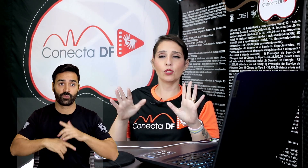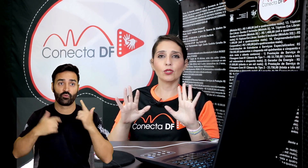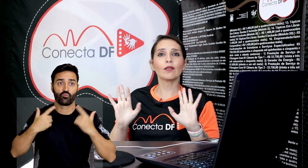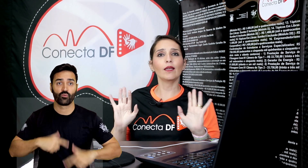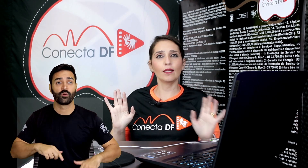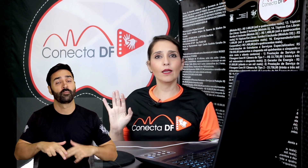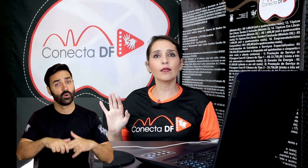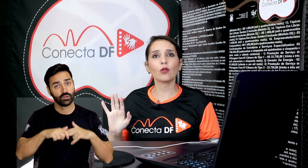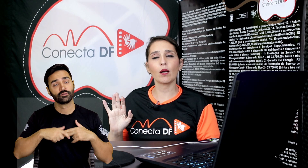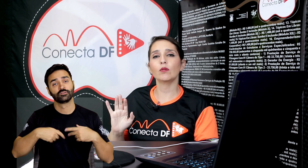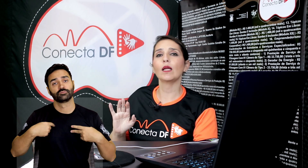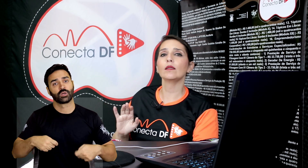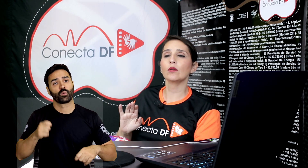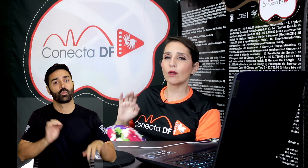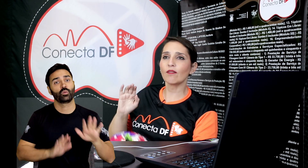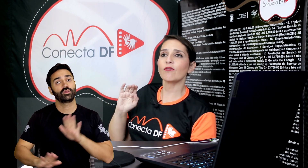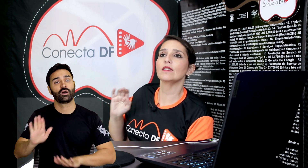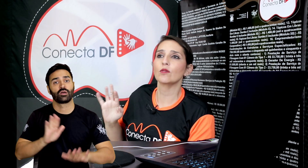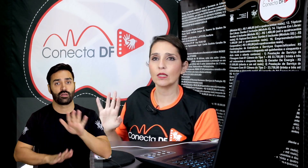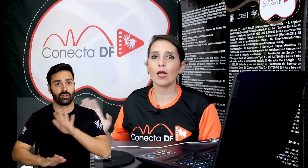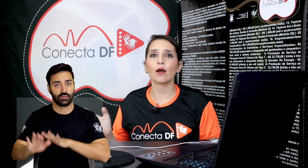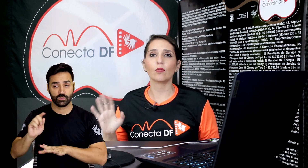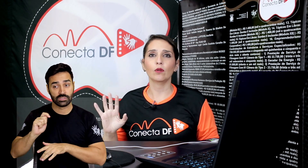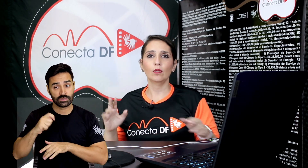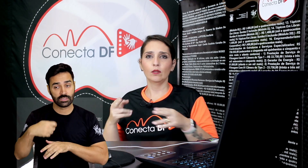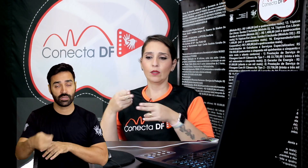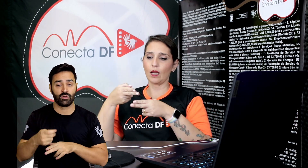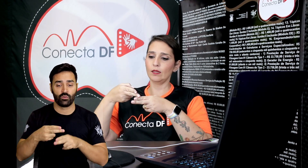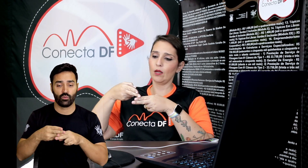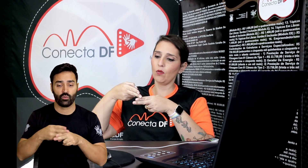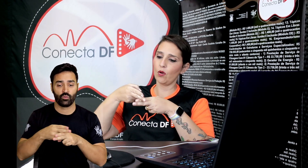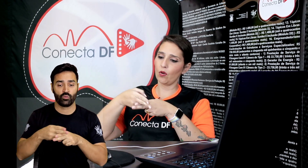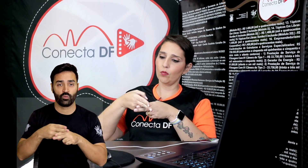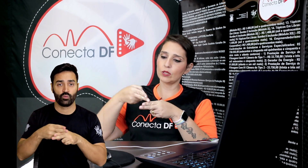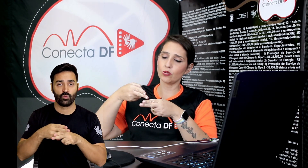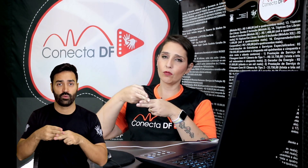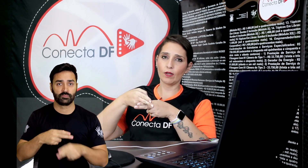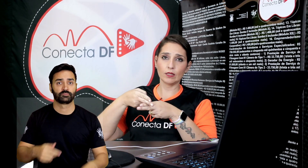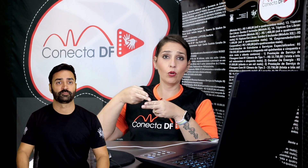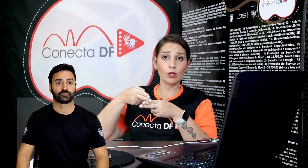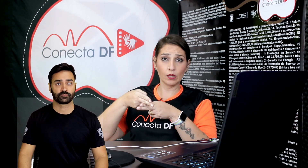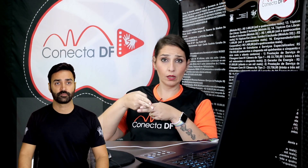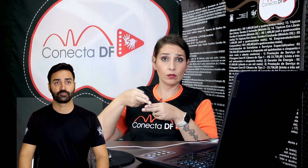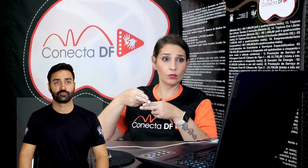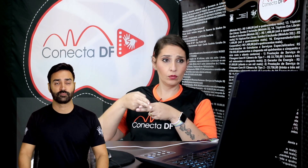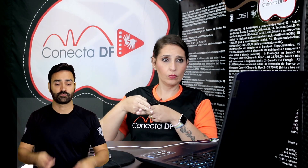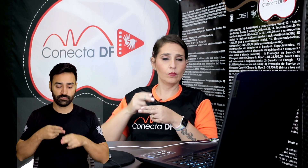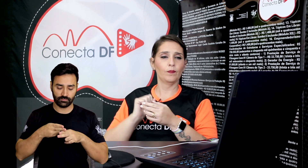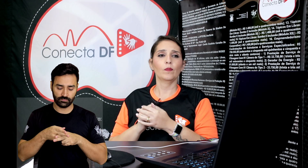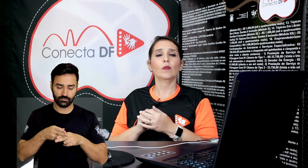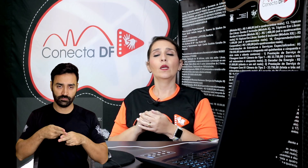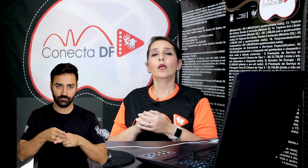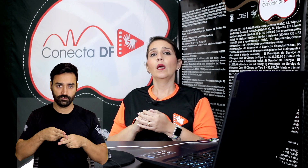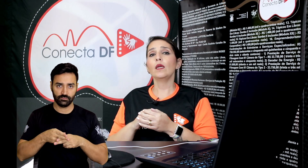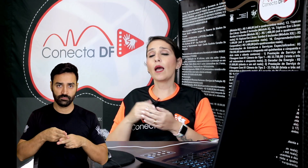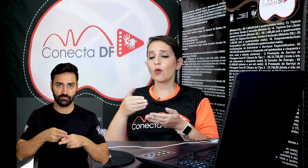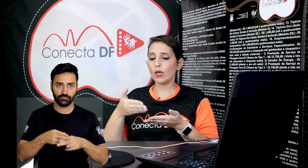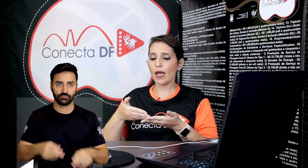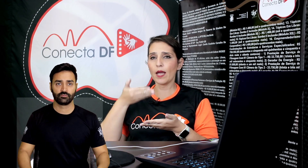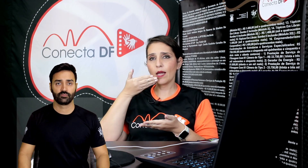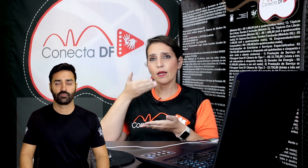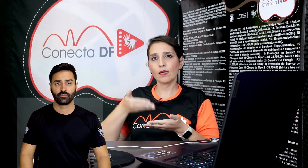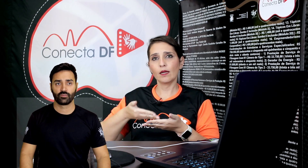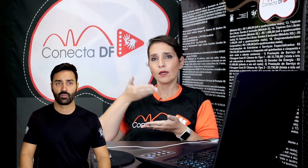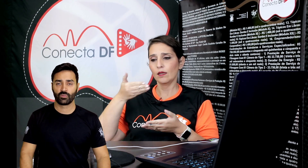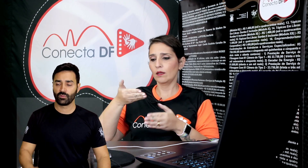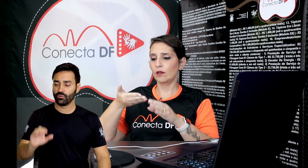Então, a gente tem que tomar cuidado na hora que vai fazer o sinal. Tá? Então, ó, como se eu estivesse cortando. E a